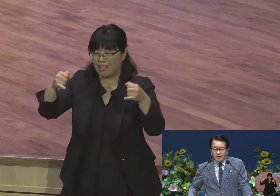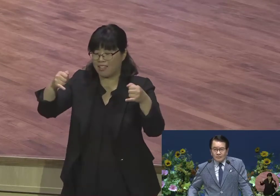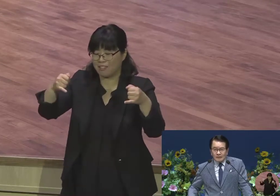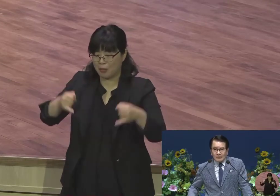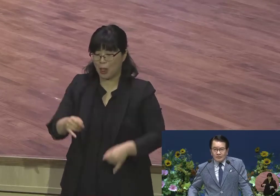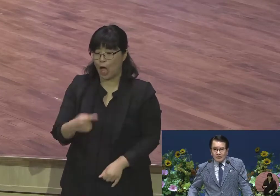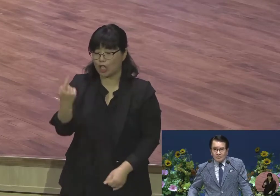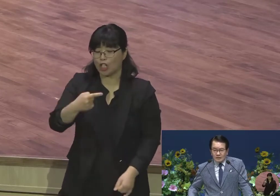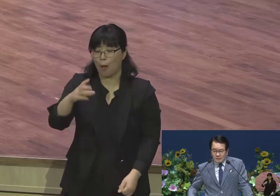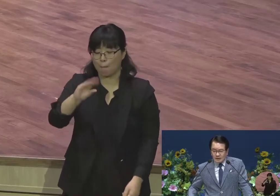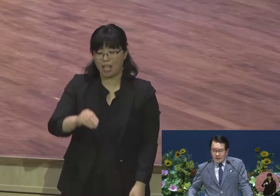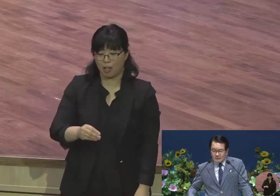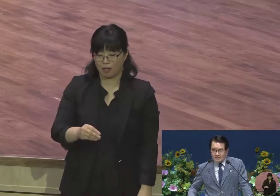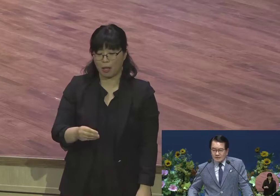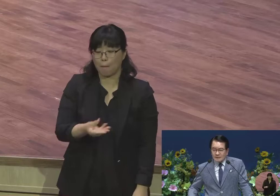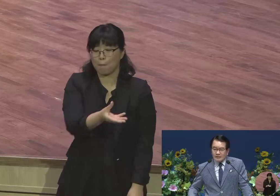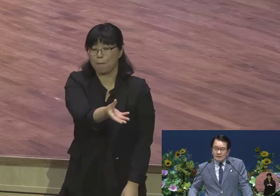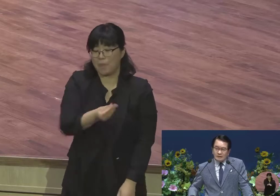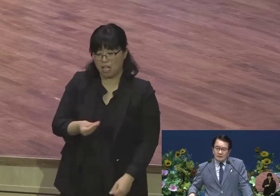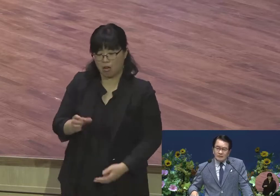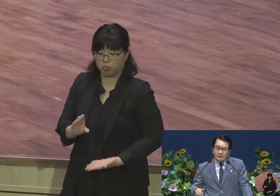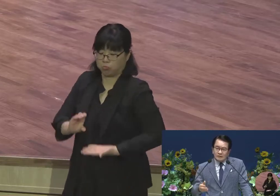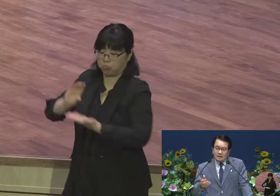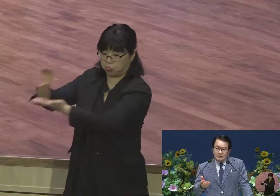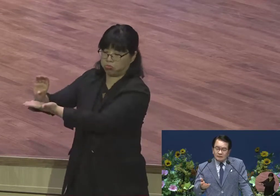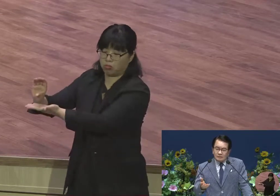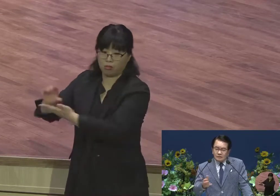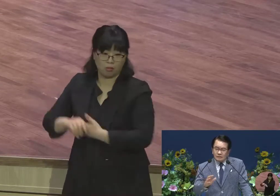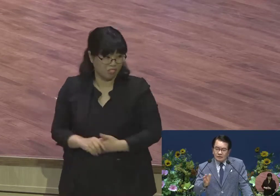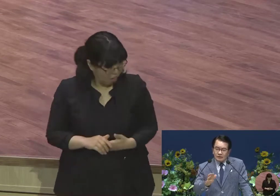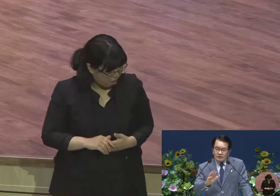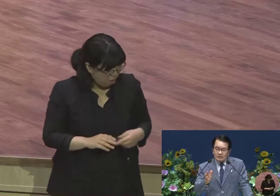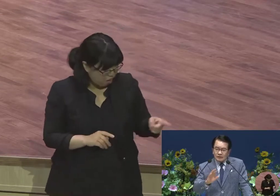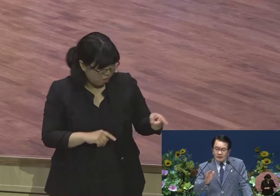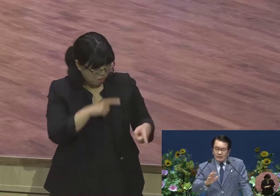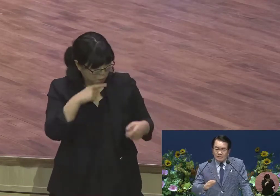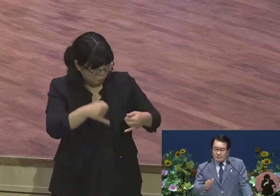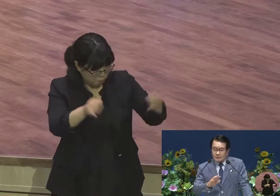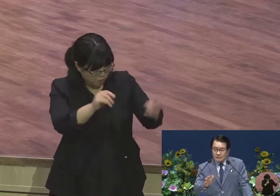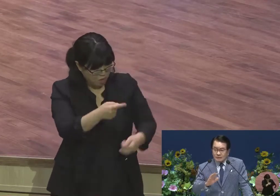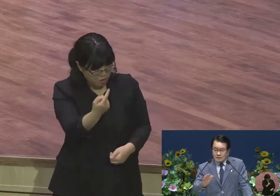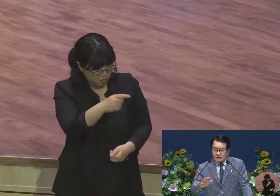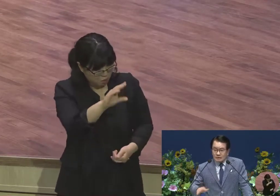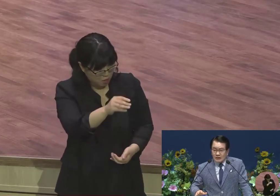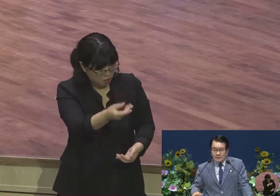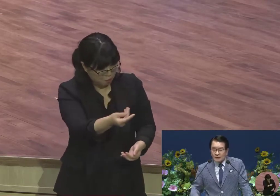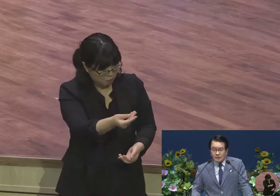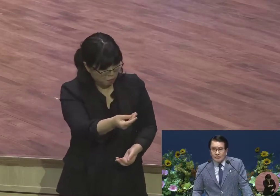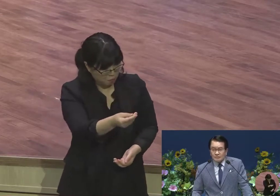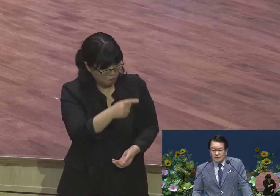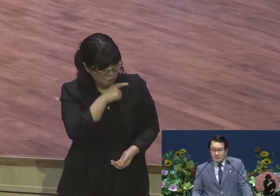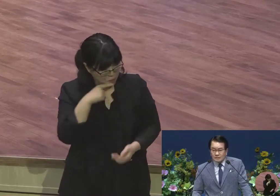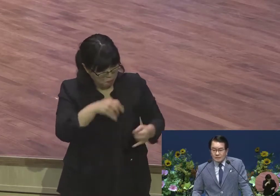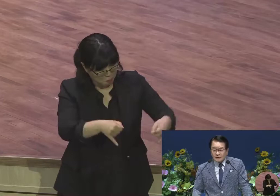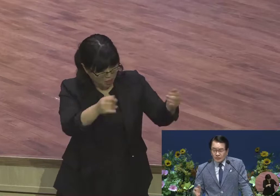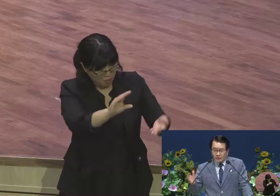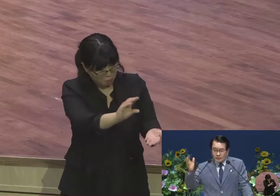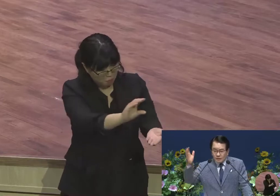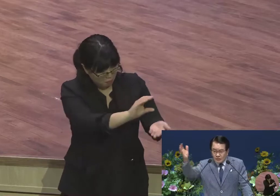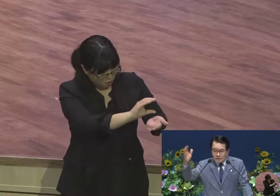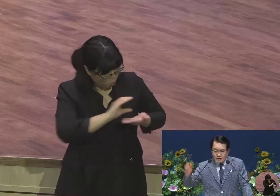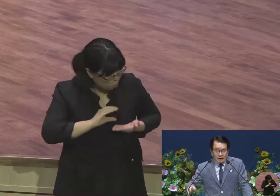월급이 얼마냐 월급이 얼마냐 그 월급 가지고는 먹고 이렇게 하고 세입할 돈이 없어요.